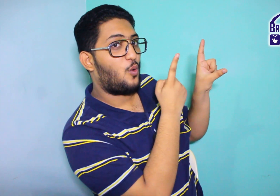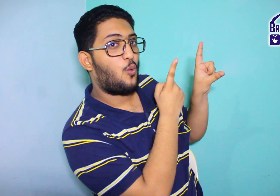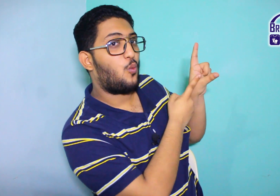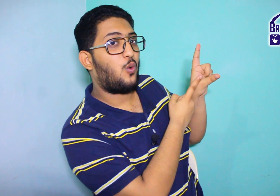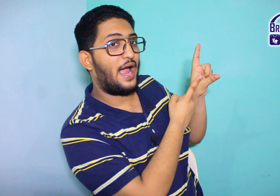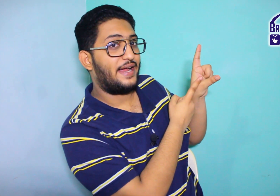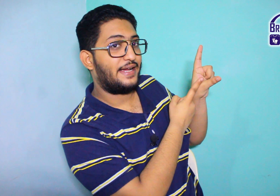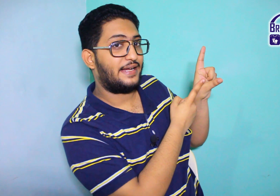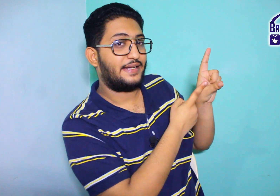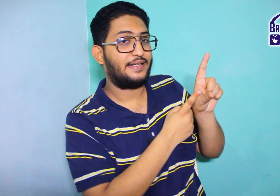Y